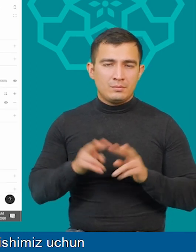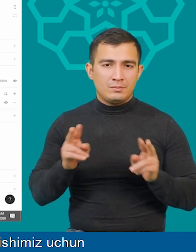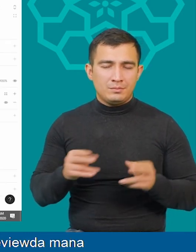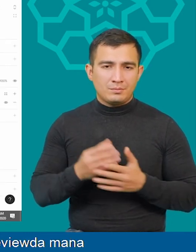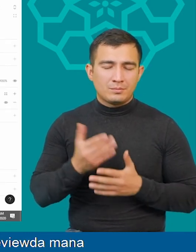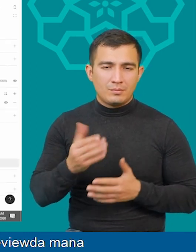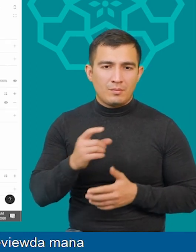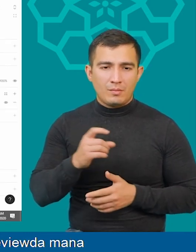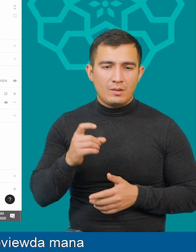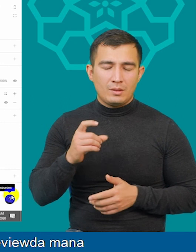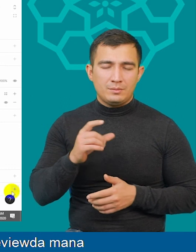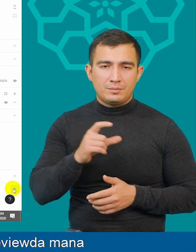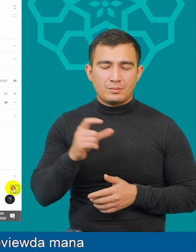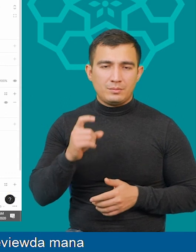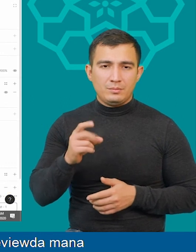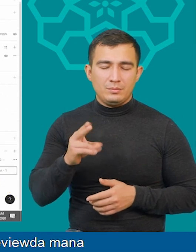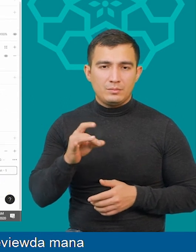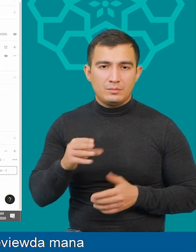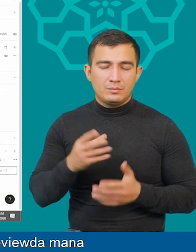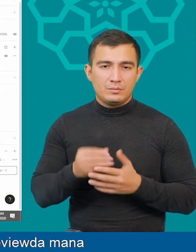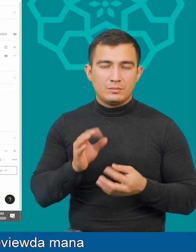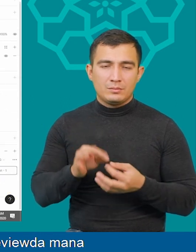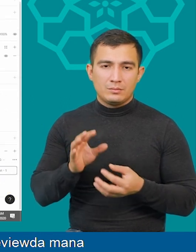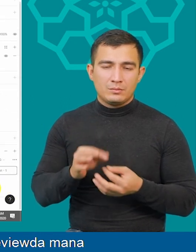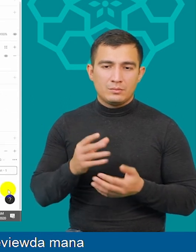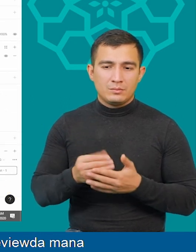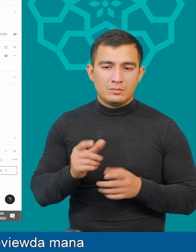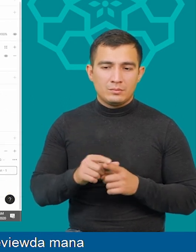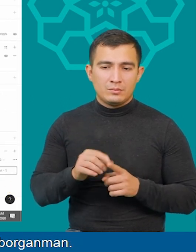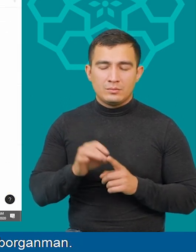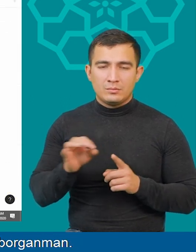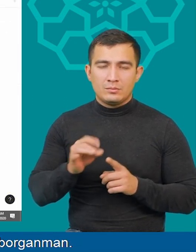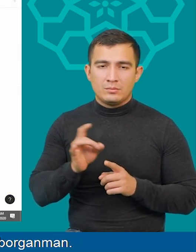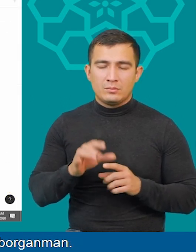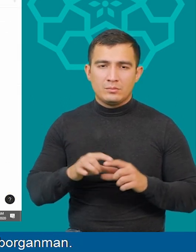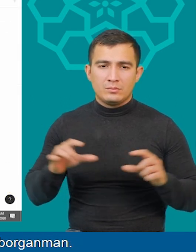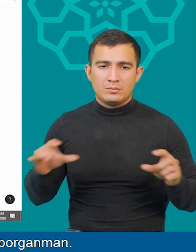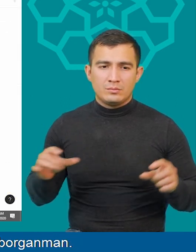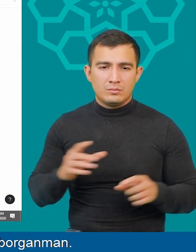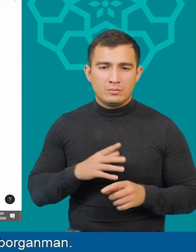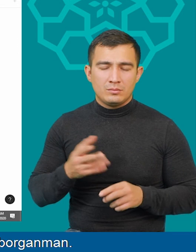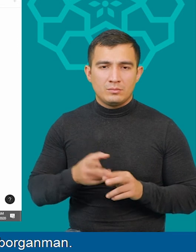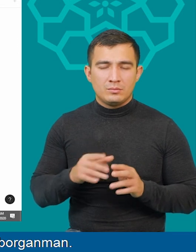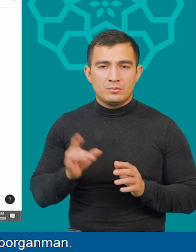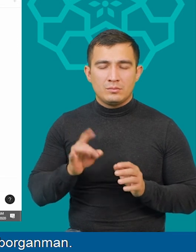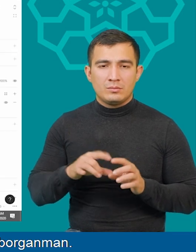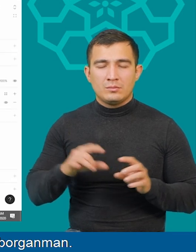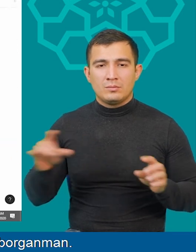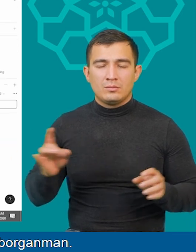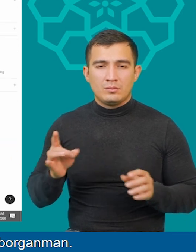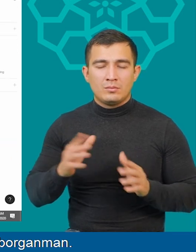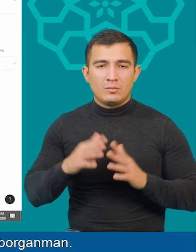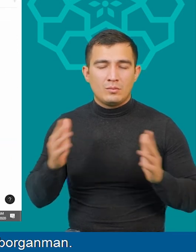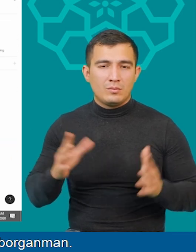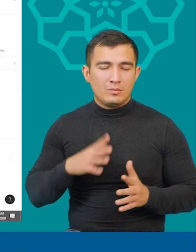uchun buni o'zini eksport qilishimiz kerak bo'ladi. Mana eksportni bosyapman. Previewda mana bunda uzun narsa ko'rinmoqdi chunki men buni bu yoqroq uzun qilib